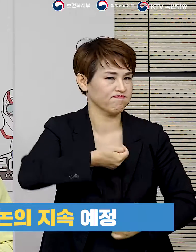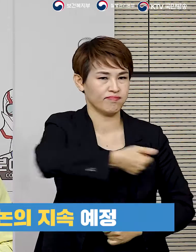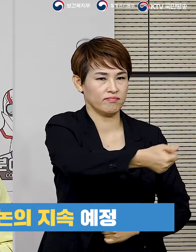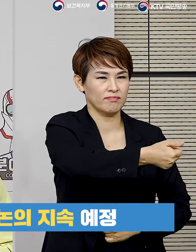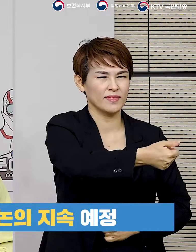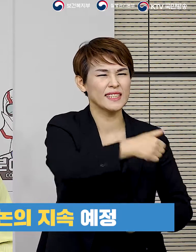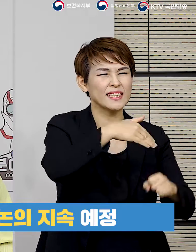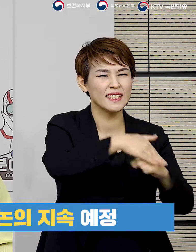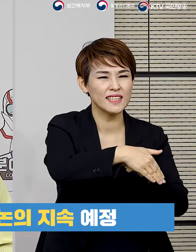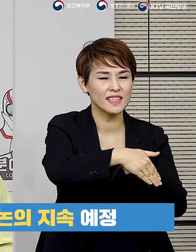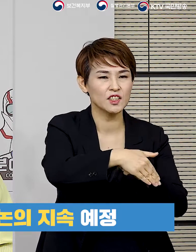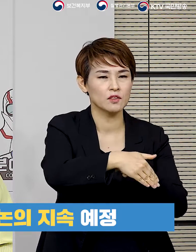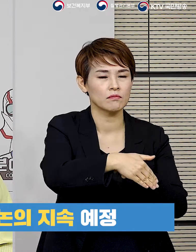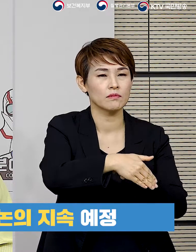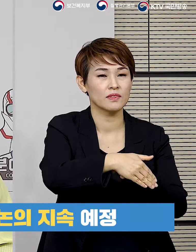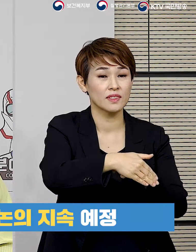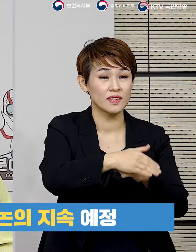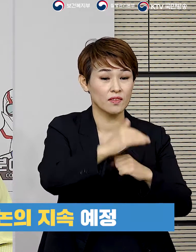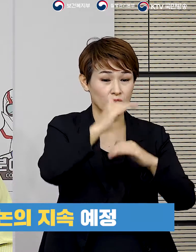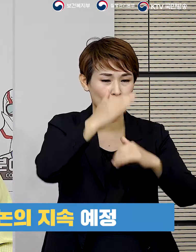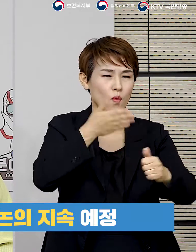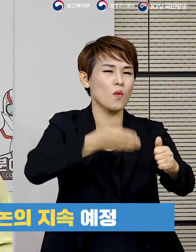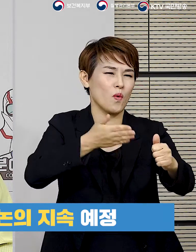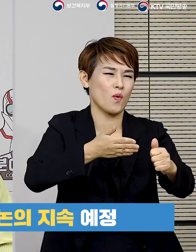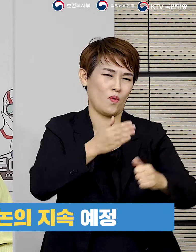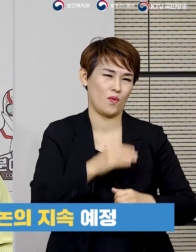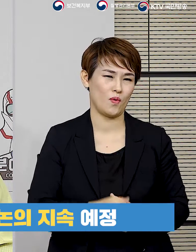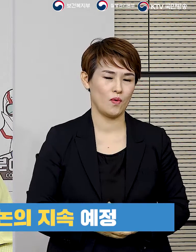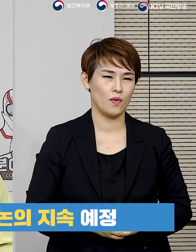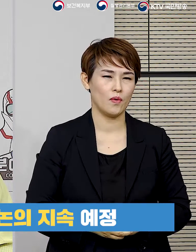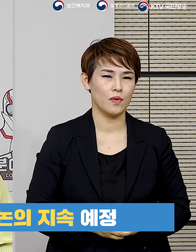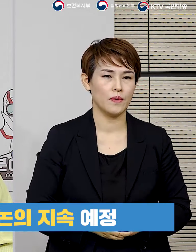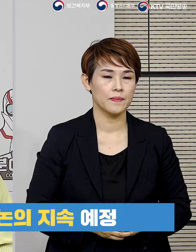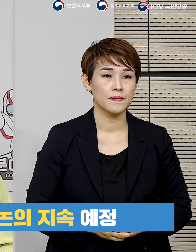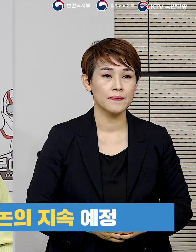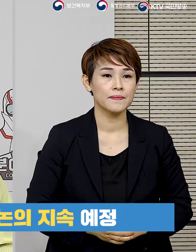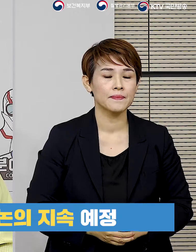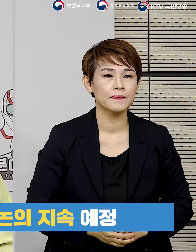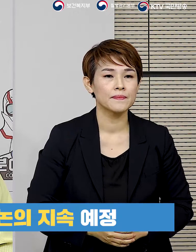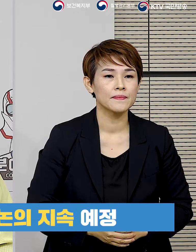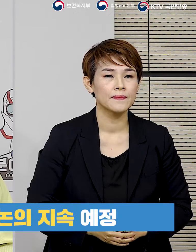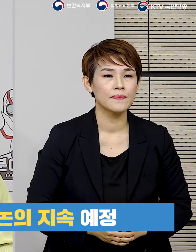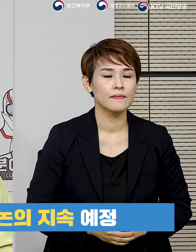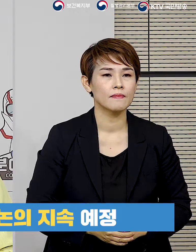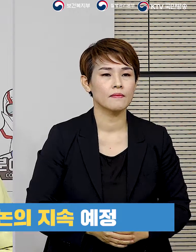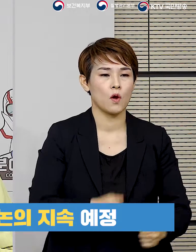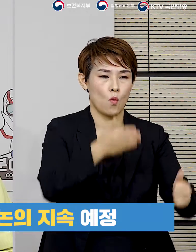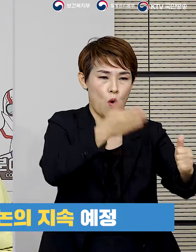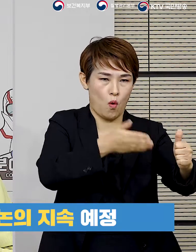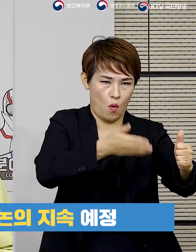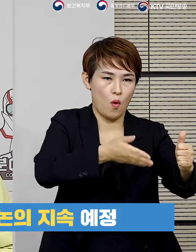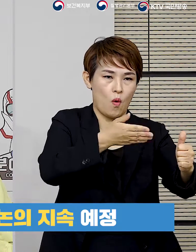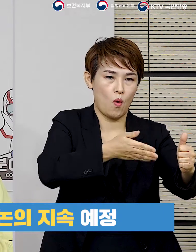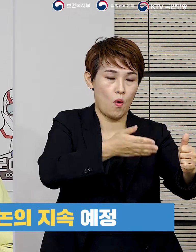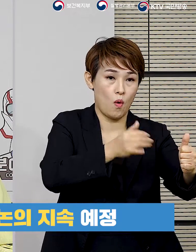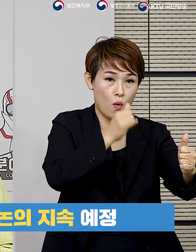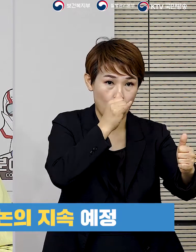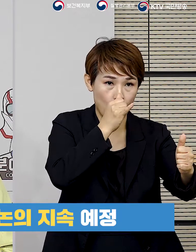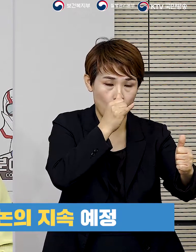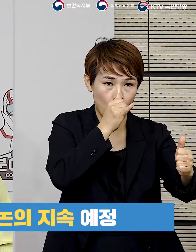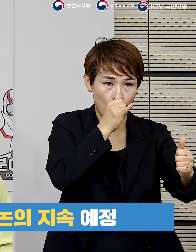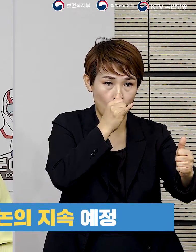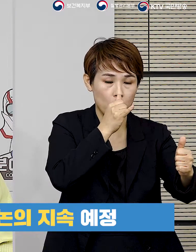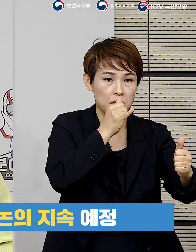이런 수준의 자체적인 권고를 실행할 수 있는 근거를 드리고 있는 겁니다. 따라서 이 부분들은 이렇게 권고로